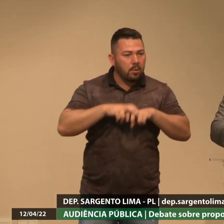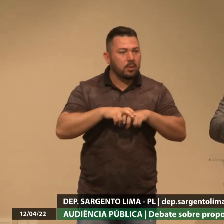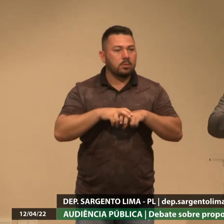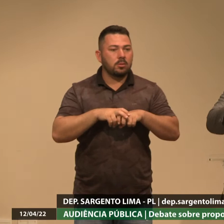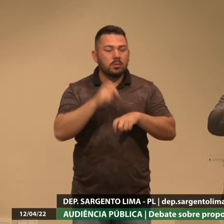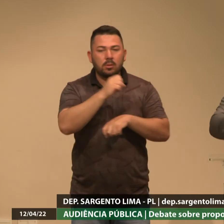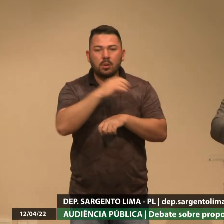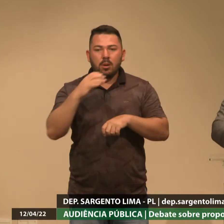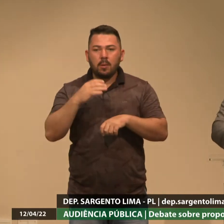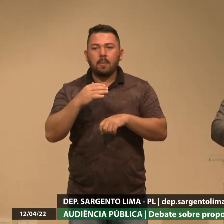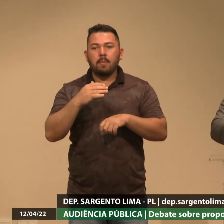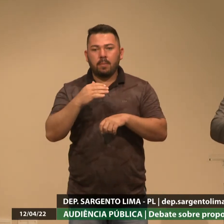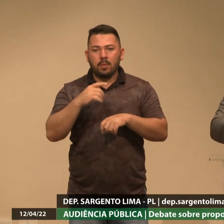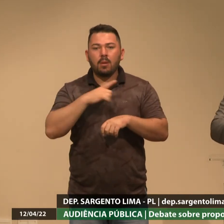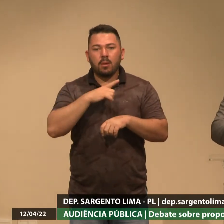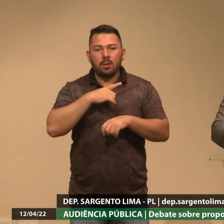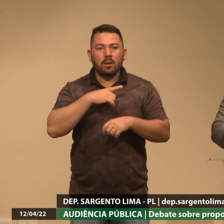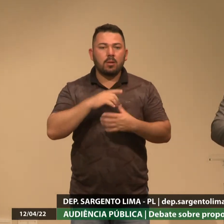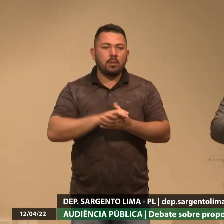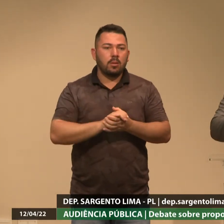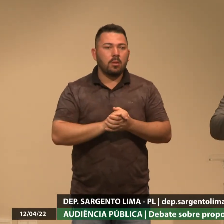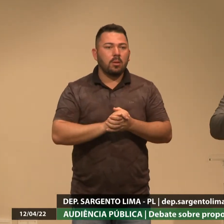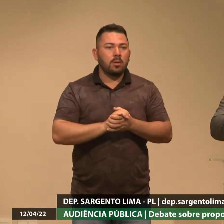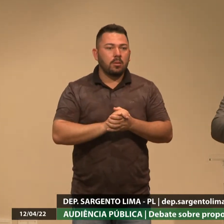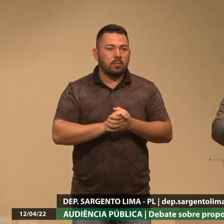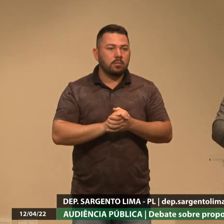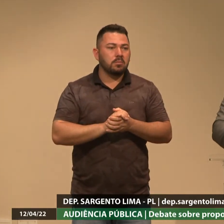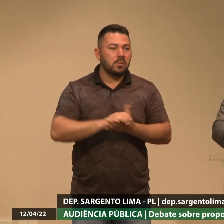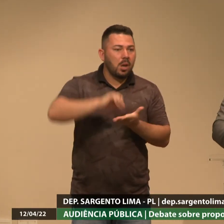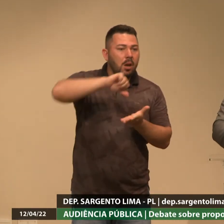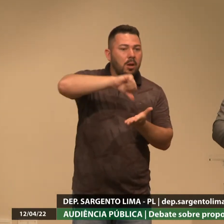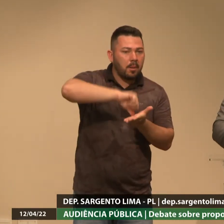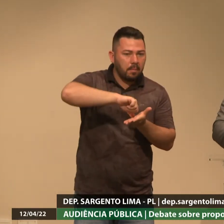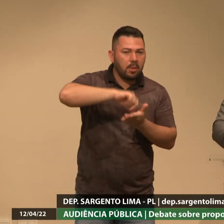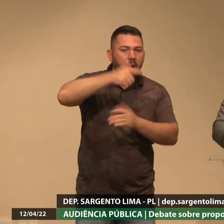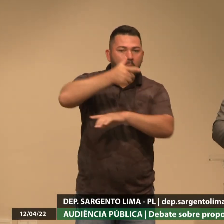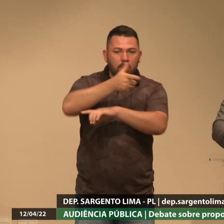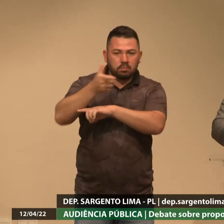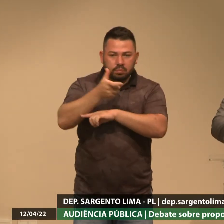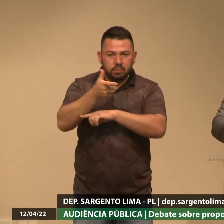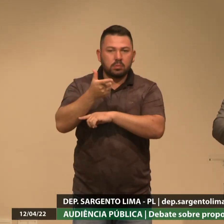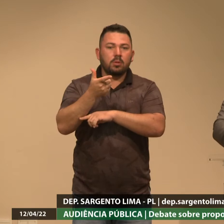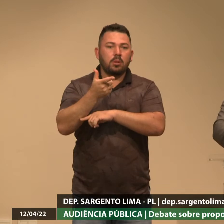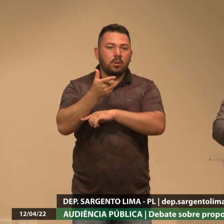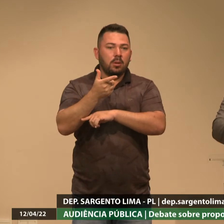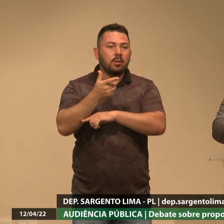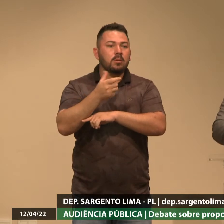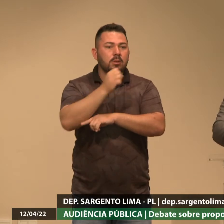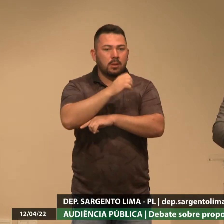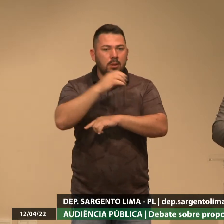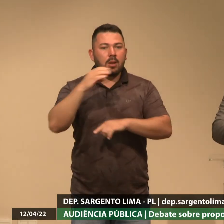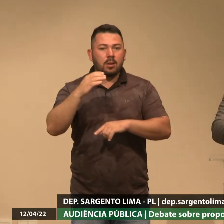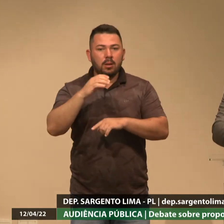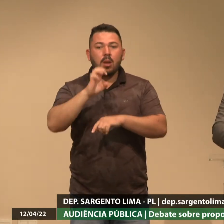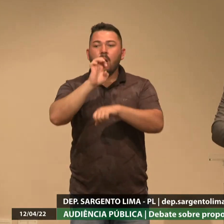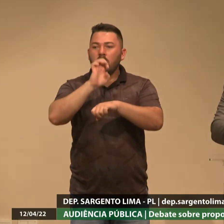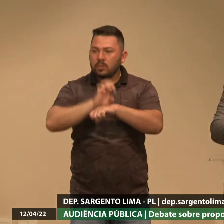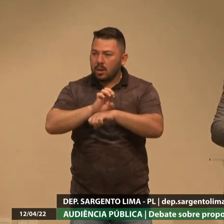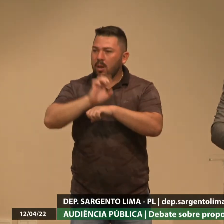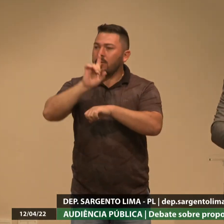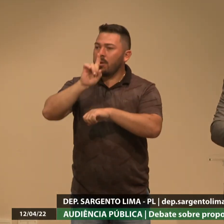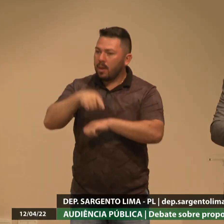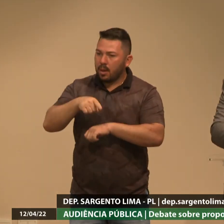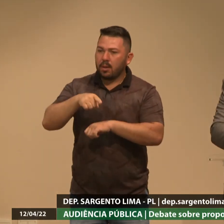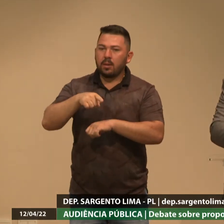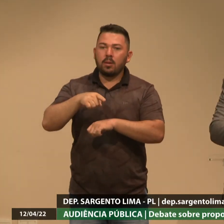merece se não só a capital do tiro em uma única cidade Santa Catarina tem que ser um estado que